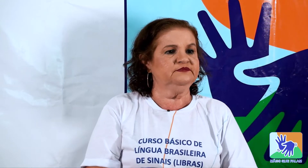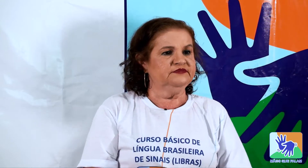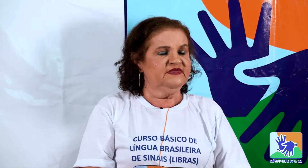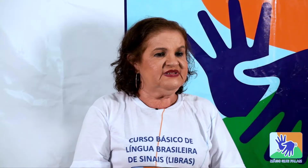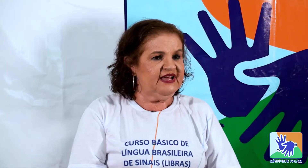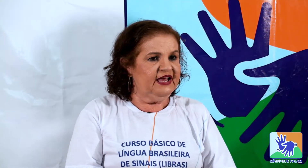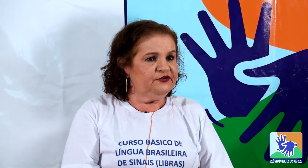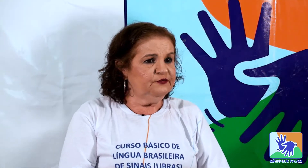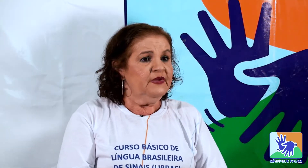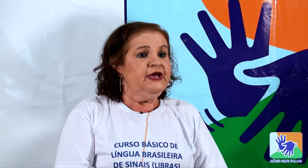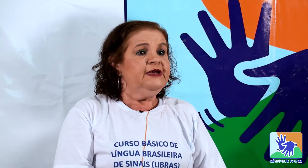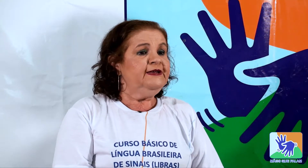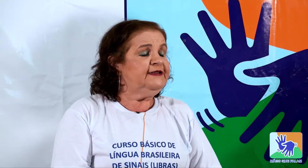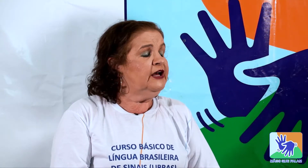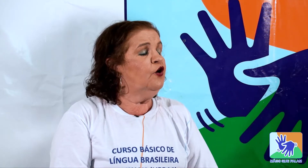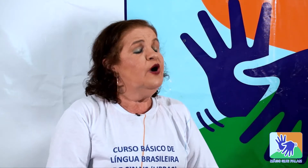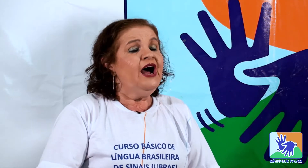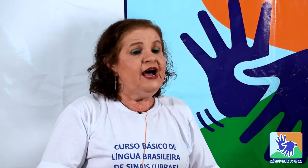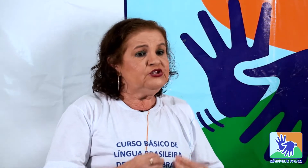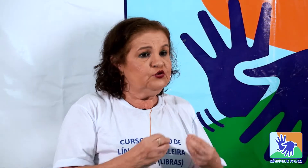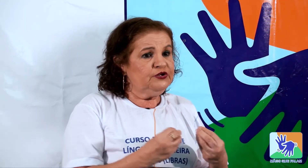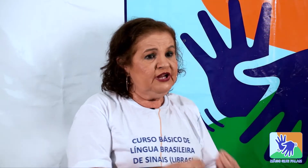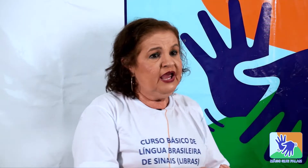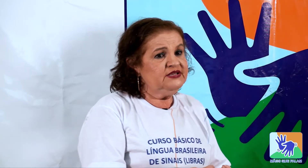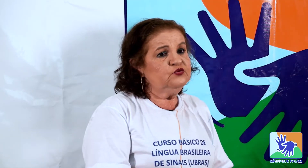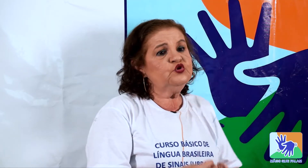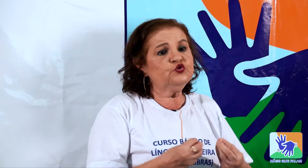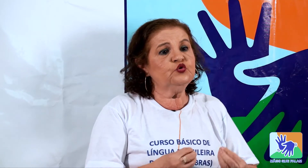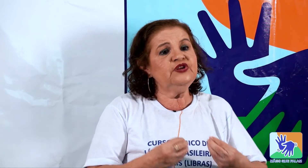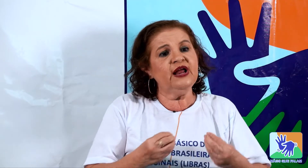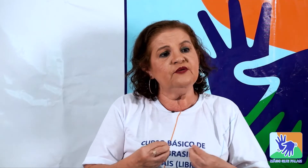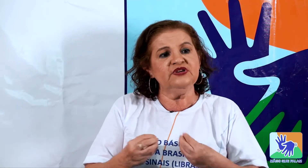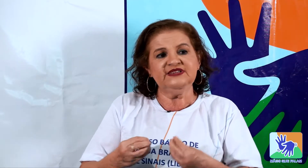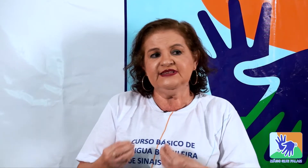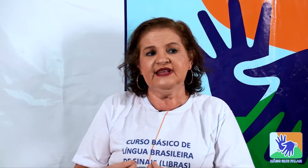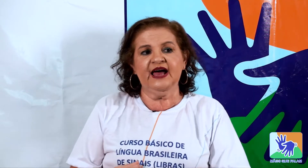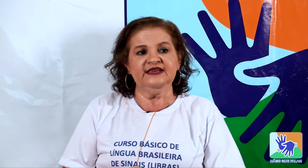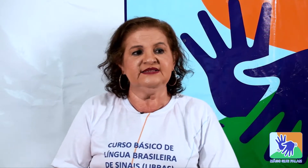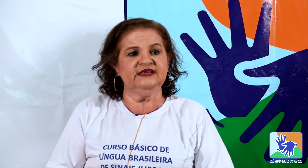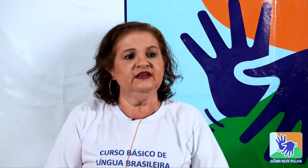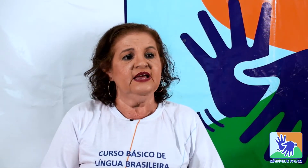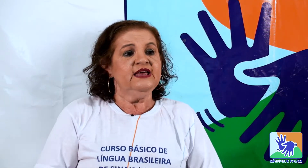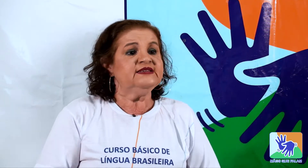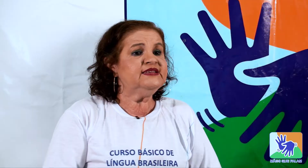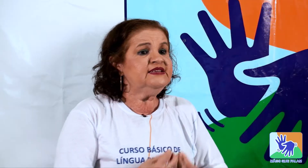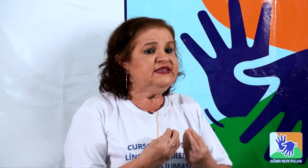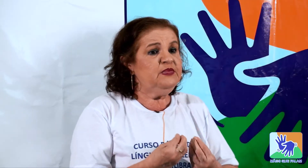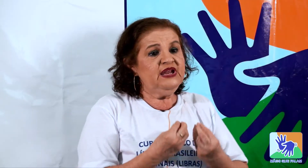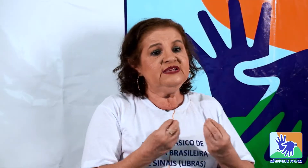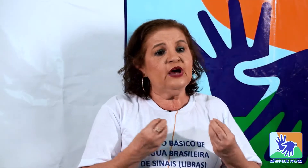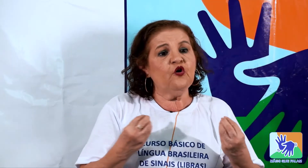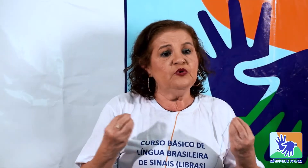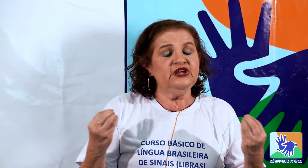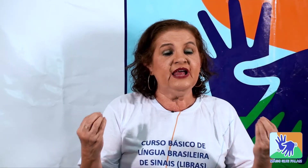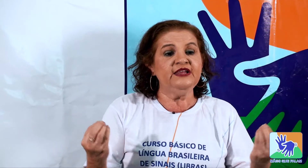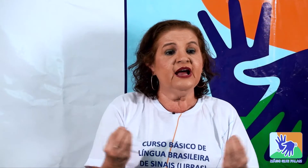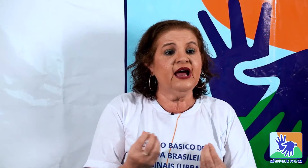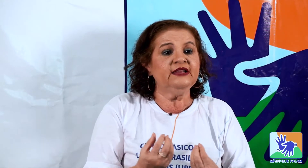Muito bem. Certo? Certo. Então, a surdez, o surdo é a língua de sinais, né? Sensibiliza a comunidade acadêmica